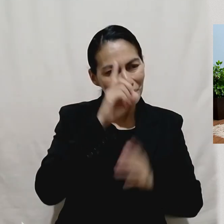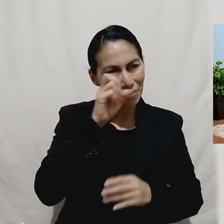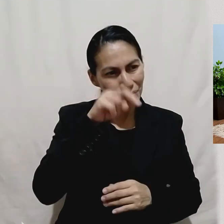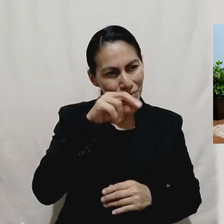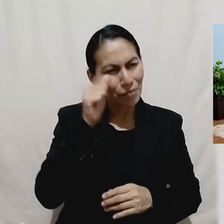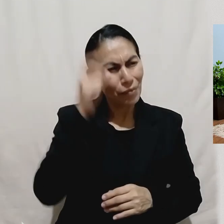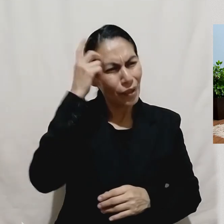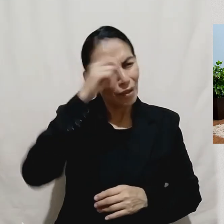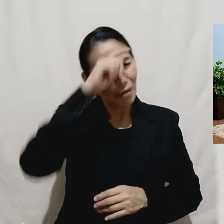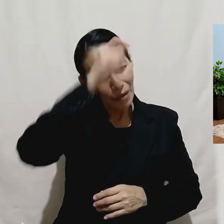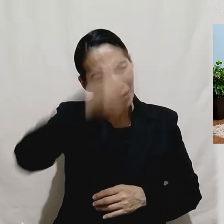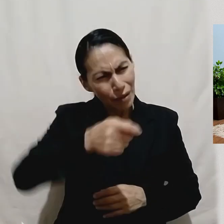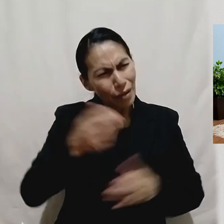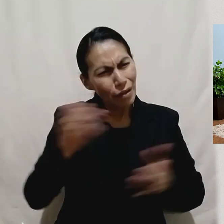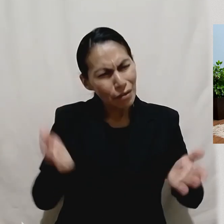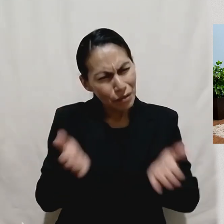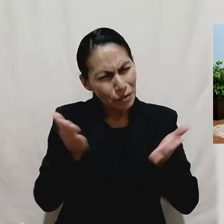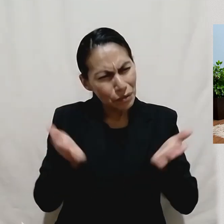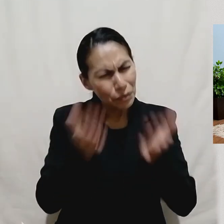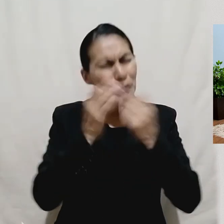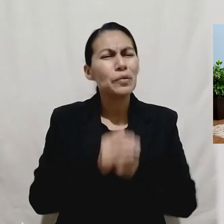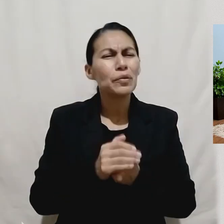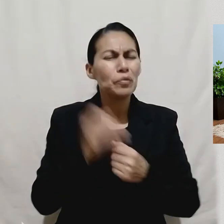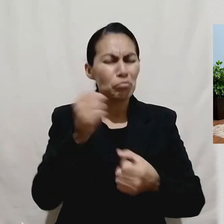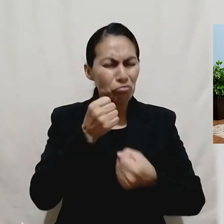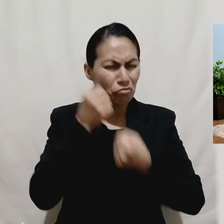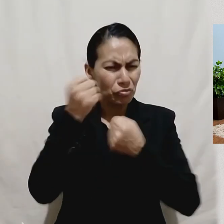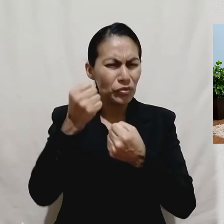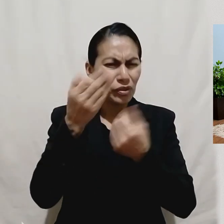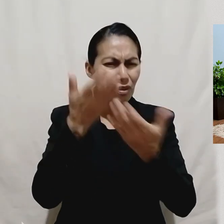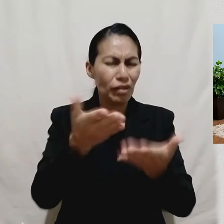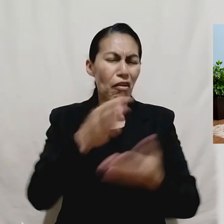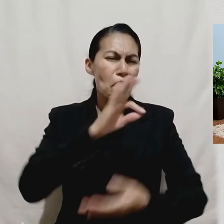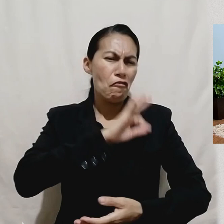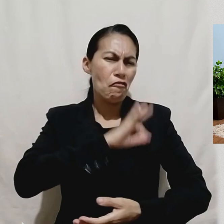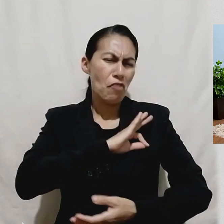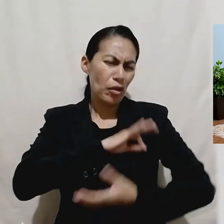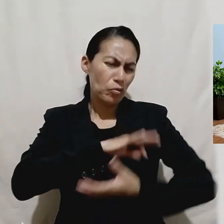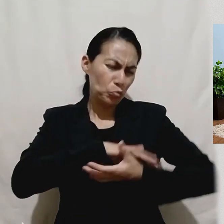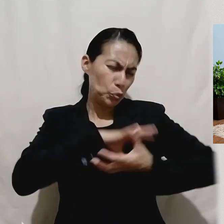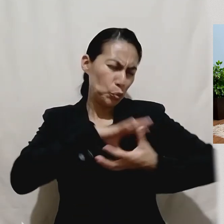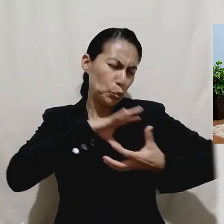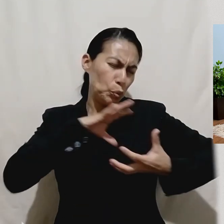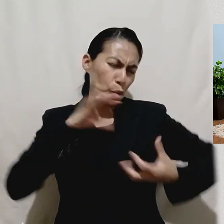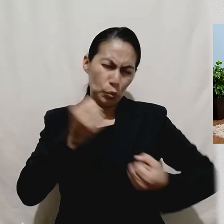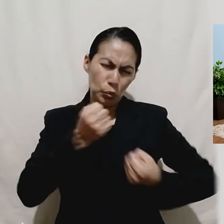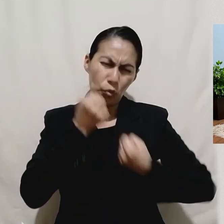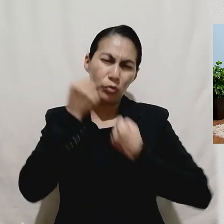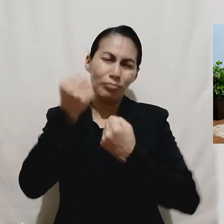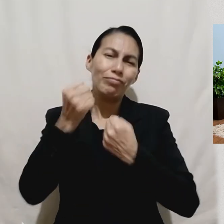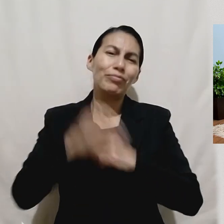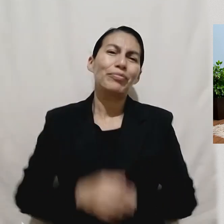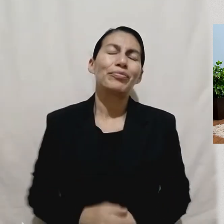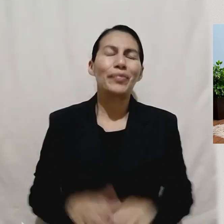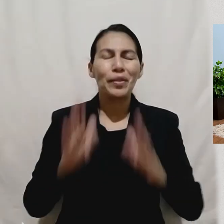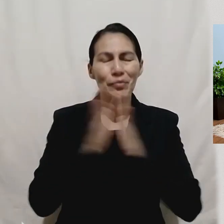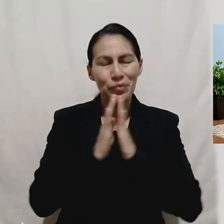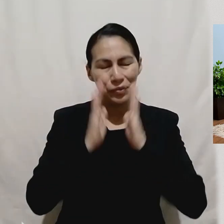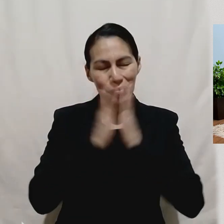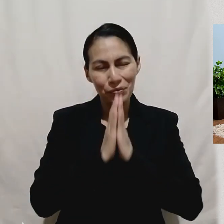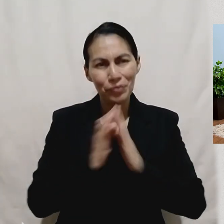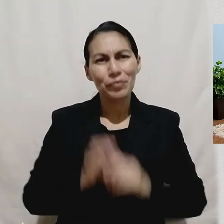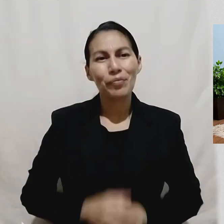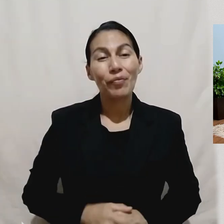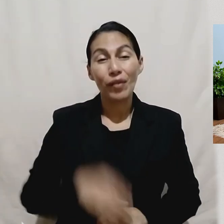en todos tus necesidades y que Dios fortalezca pan de cada día de vida